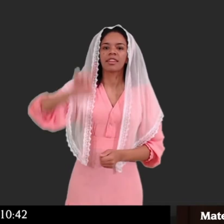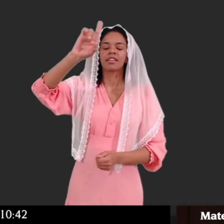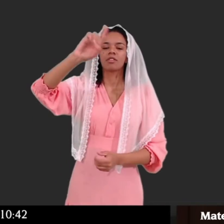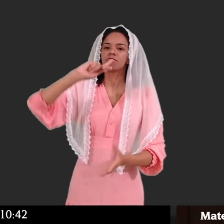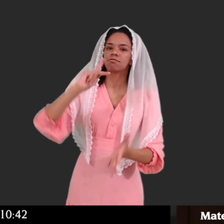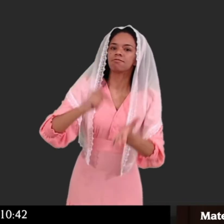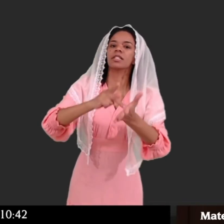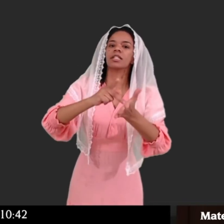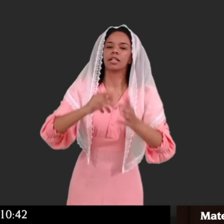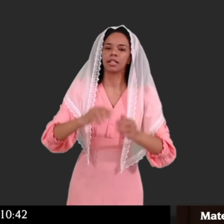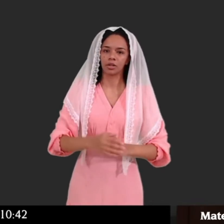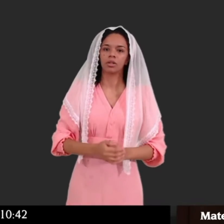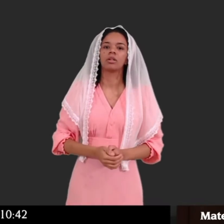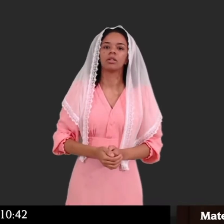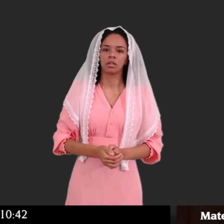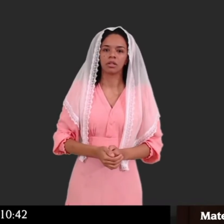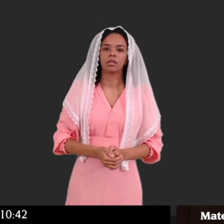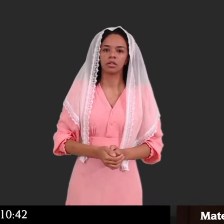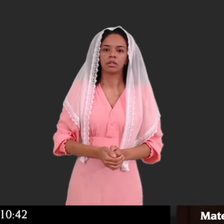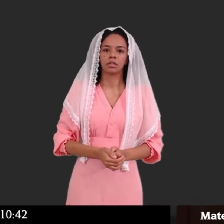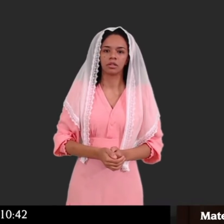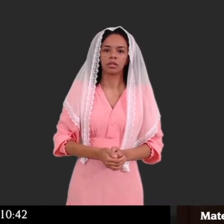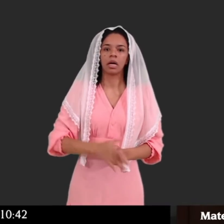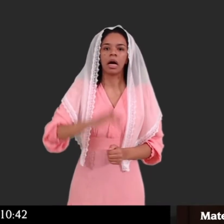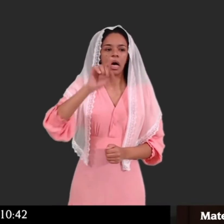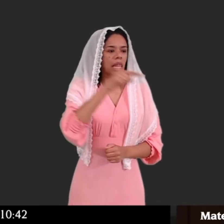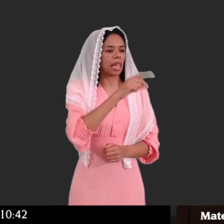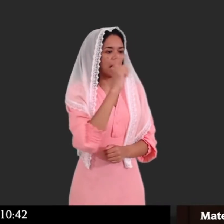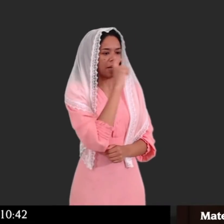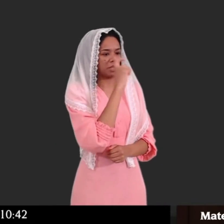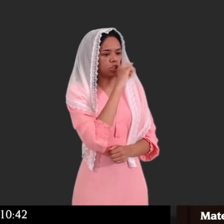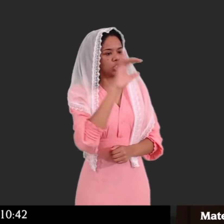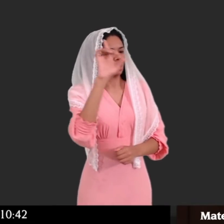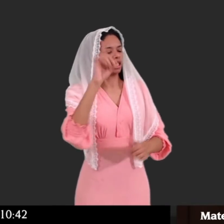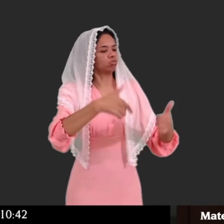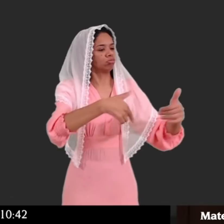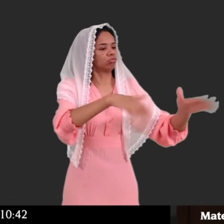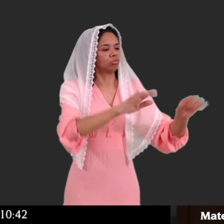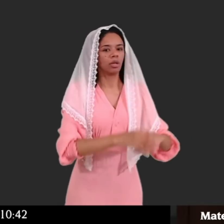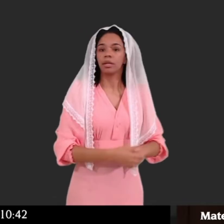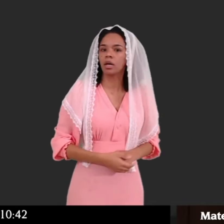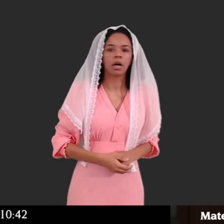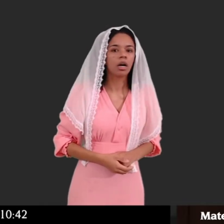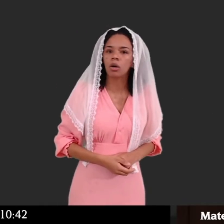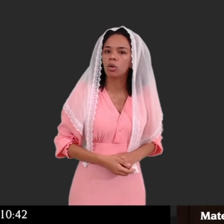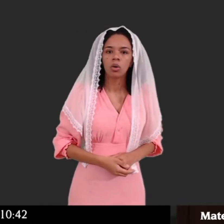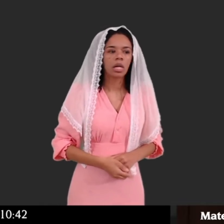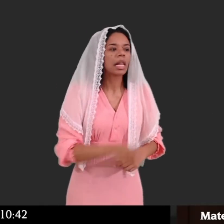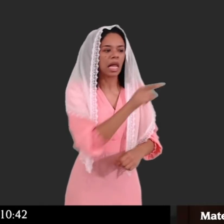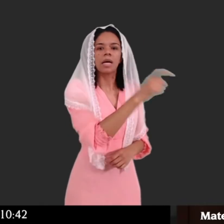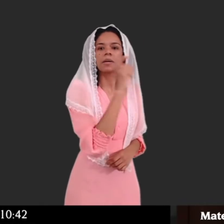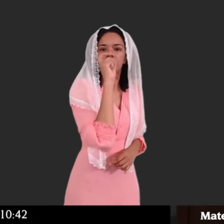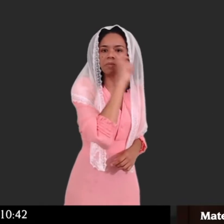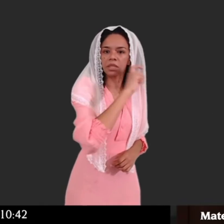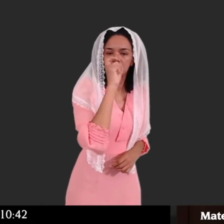verdade, Deus não se compromete com a mentira nem com a injustiça. quem estiver do lado da mentira, ainda